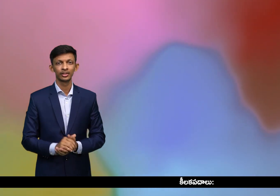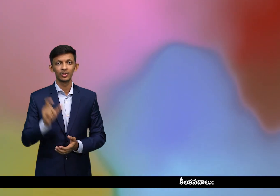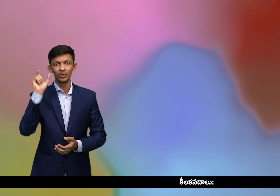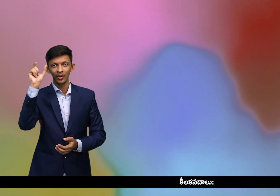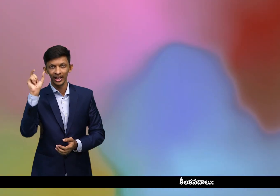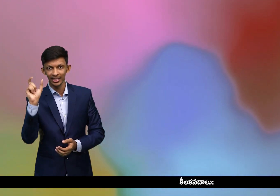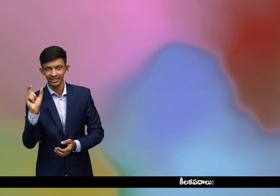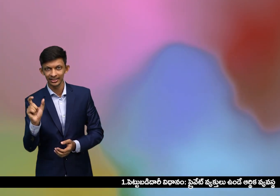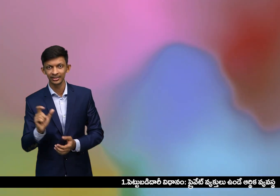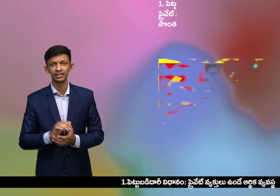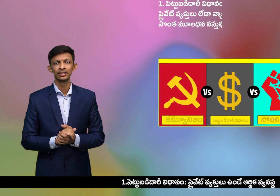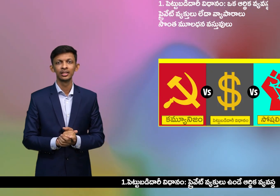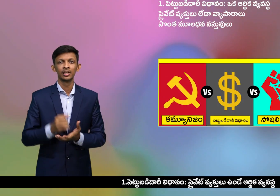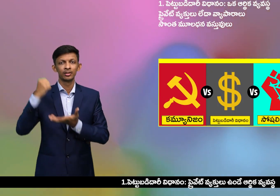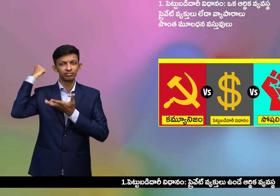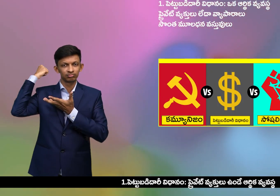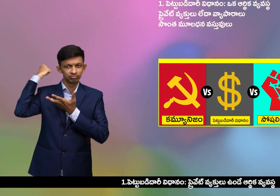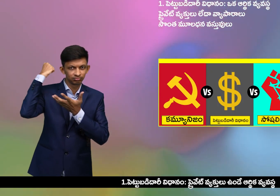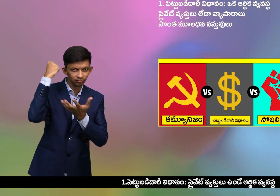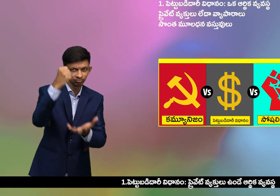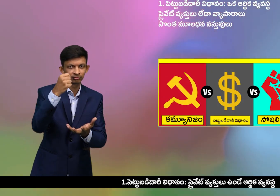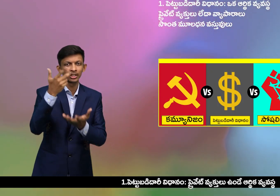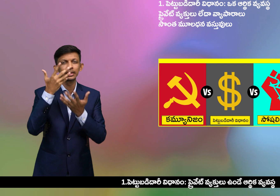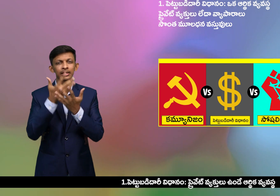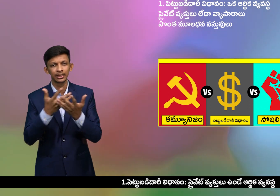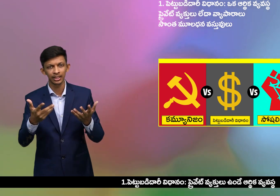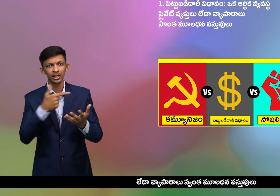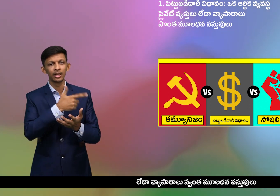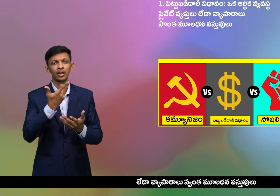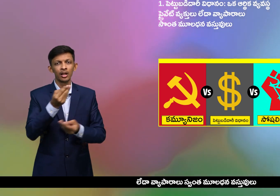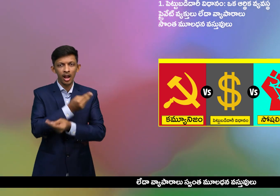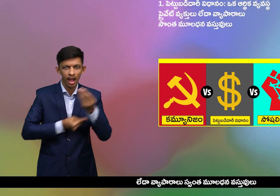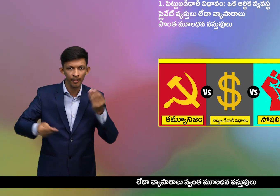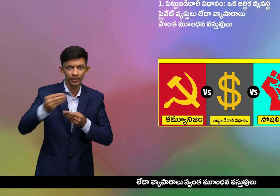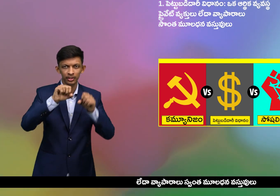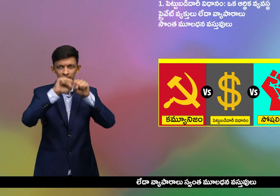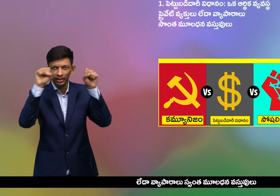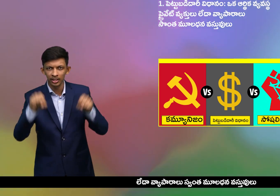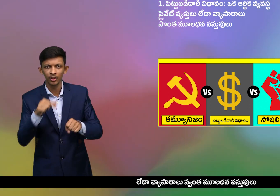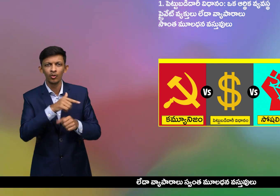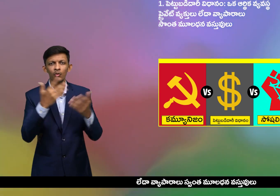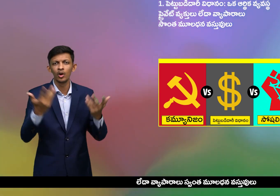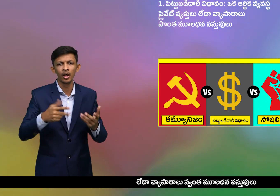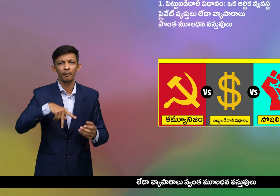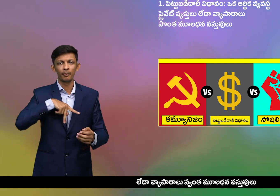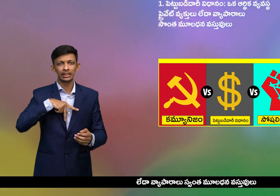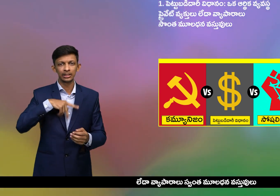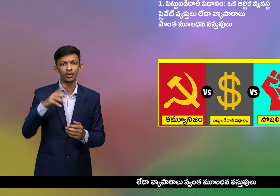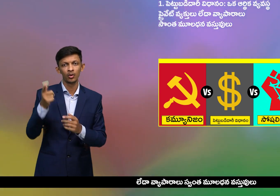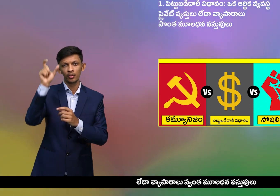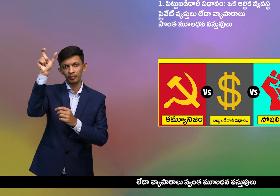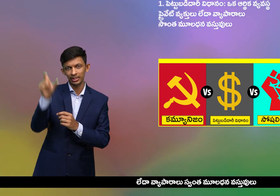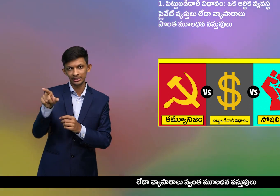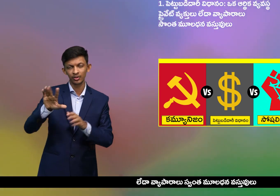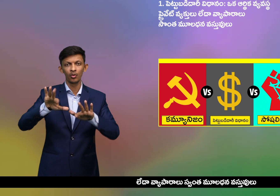కీలక పదాలు. 1. పెట్టుబడిదారీ విధానం. ప్రైవేటు వ్యక్తులు ఉండే ఆర్థిక వ్యవస్థ లేదా